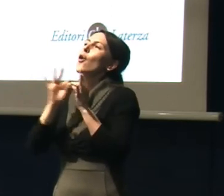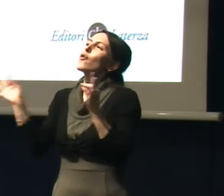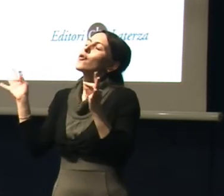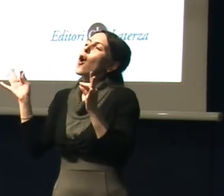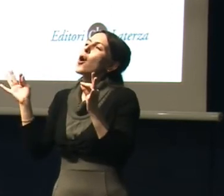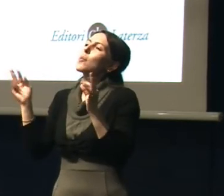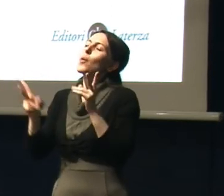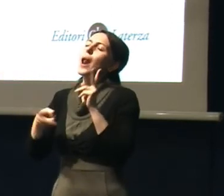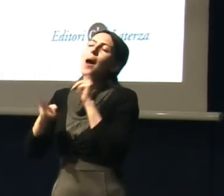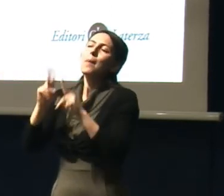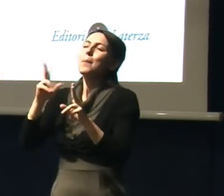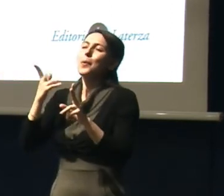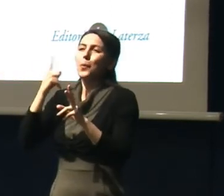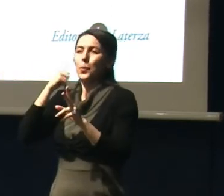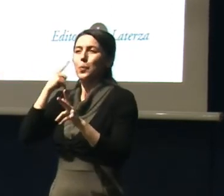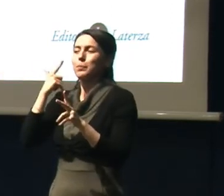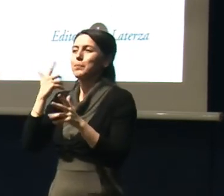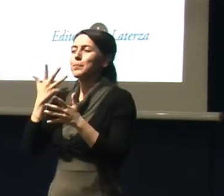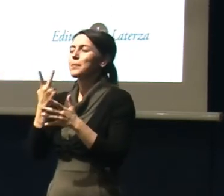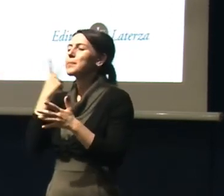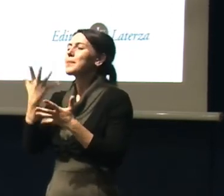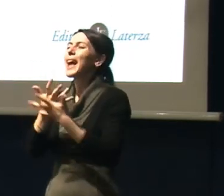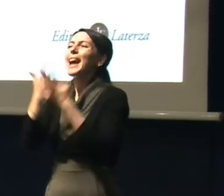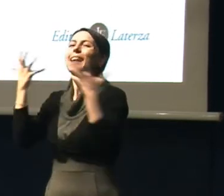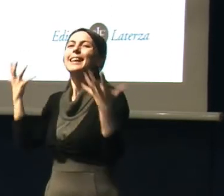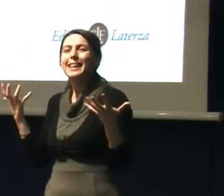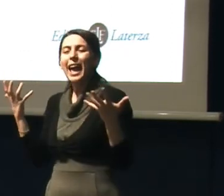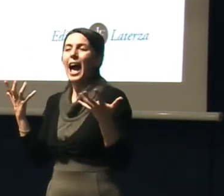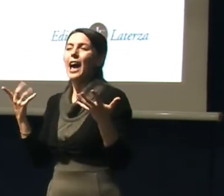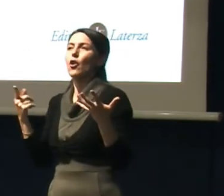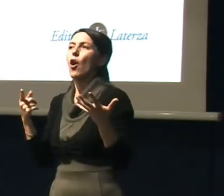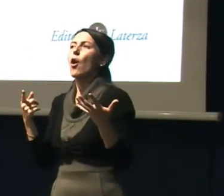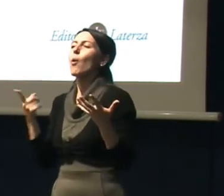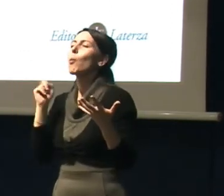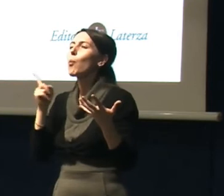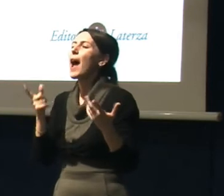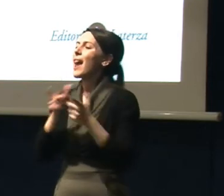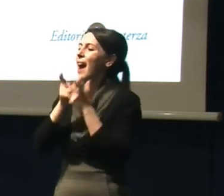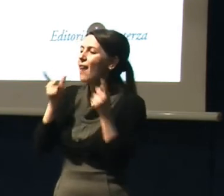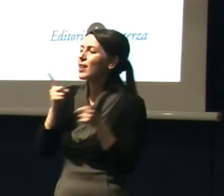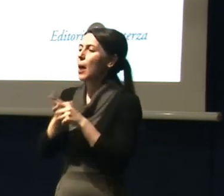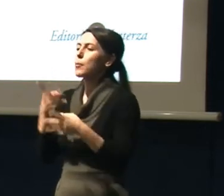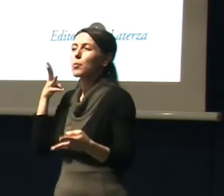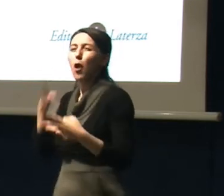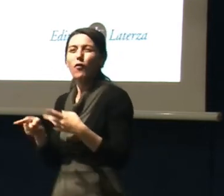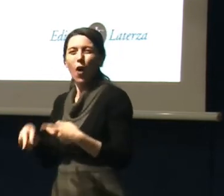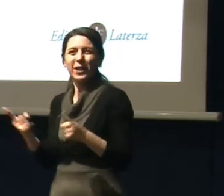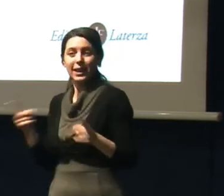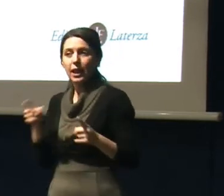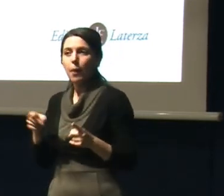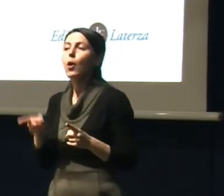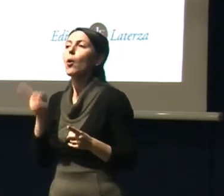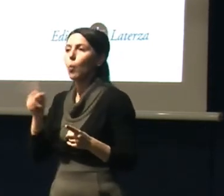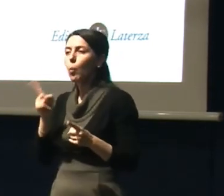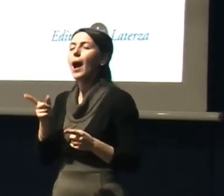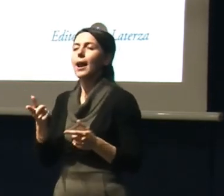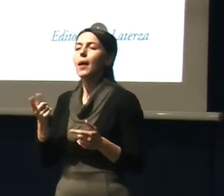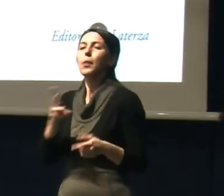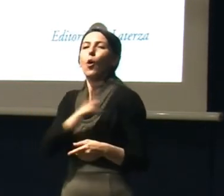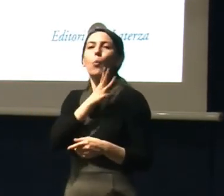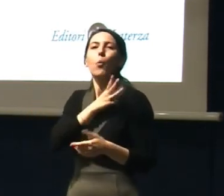dare l'idea insieme della gravità e della profondità del momento che la scelta fatta per l'appunto da washington